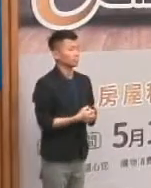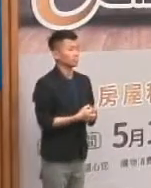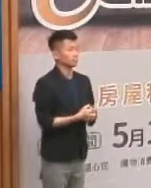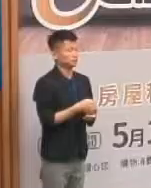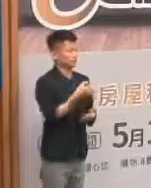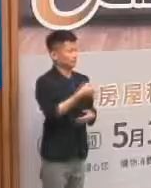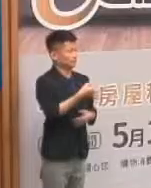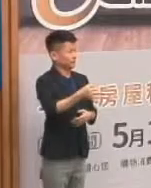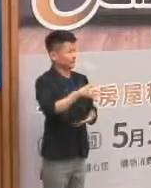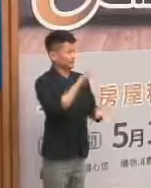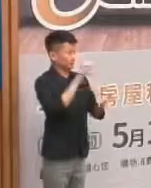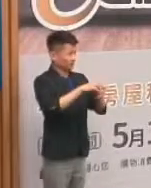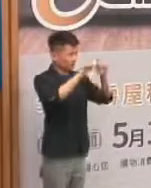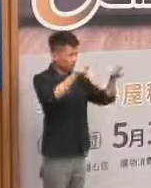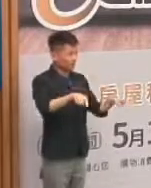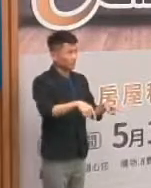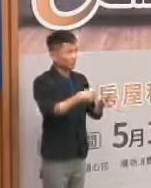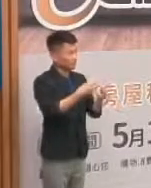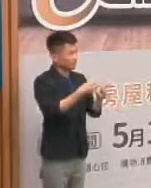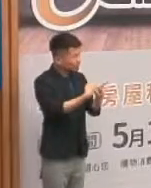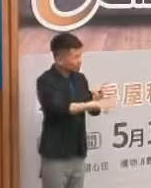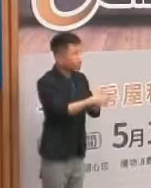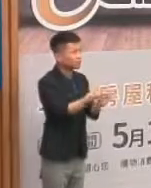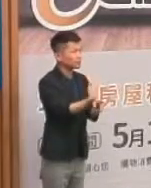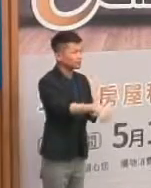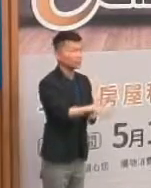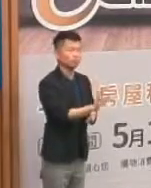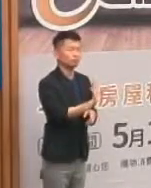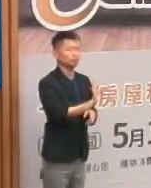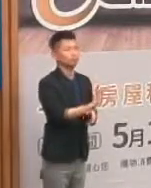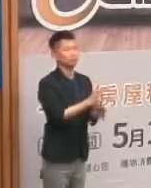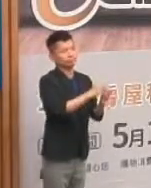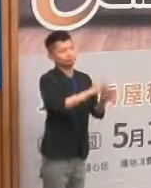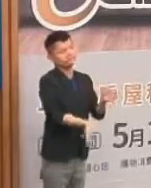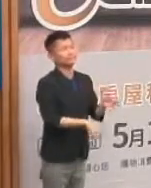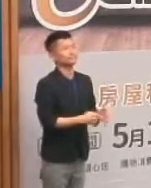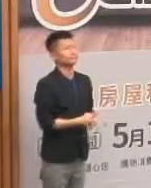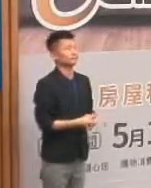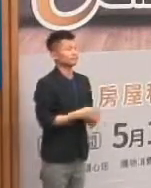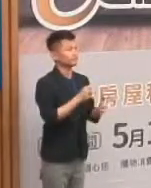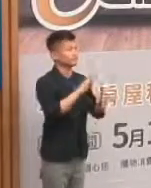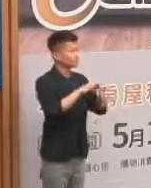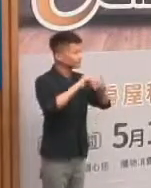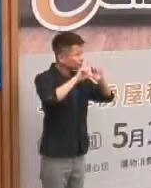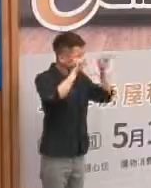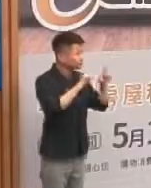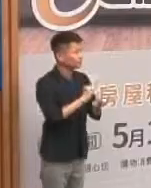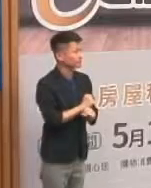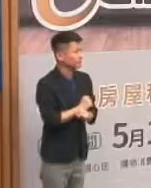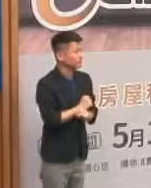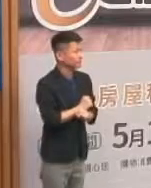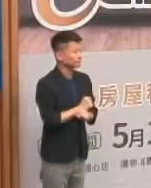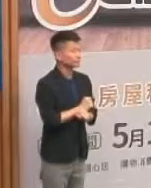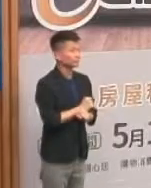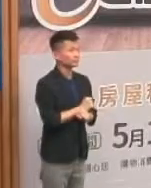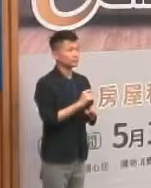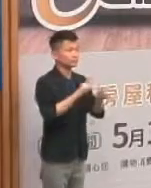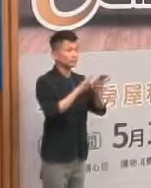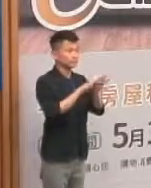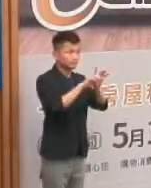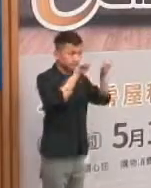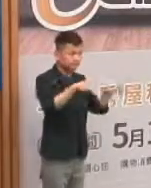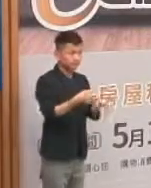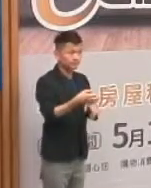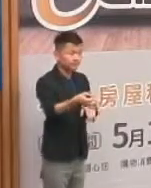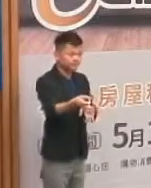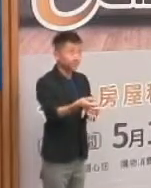明没有在核发，好资本的缴纳证明，所以我们还是提醒大家，不管是缴款书的申请或转账